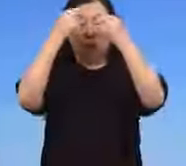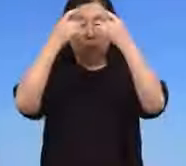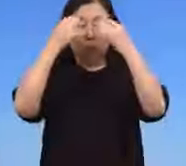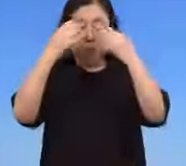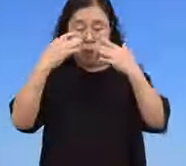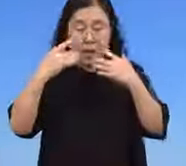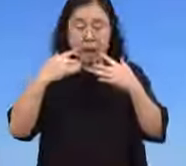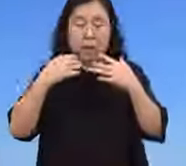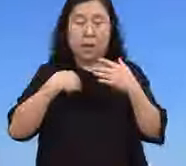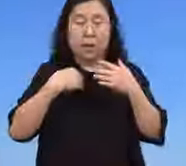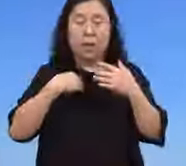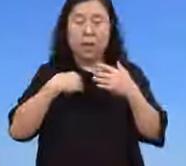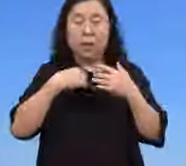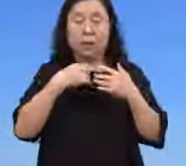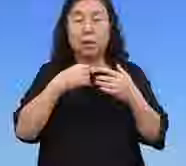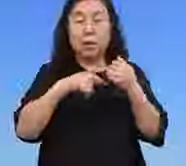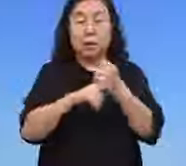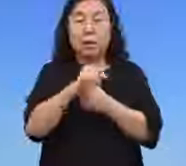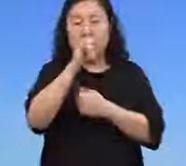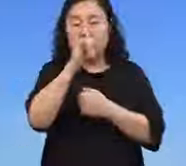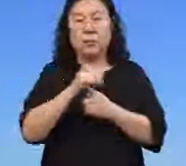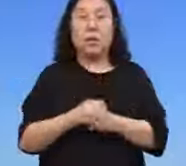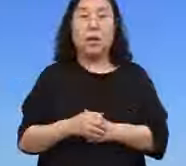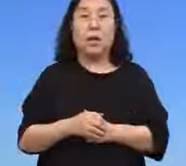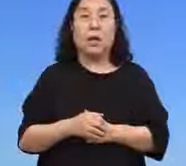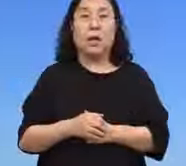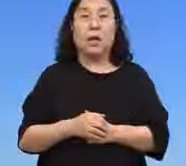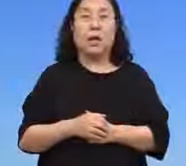고이는 이유가 여기 있는 거 아닙니까?